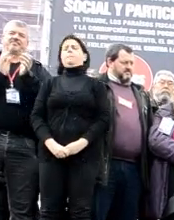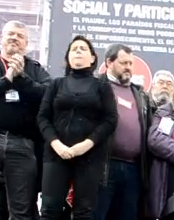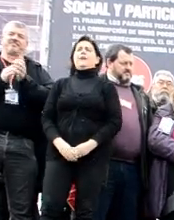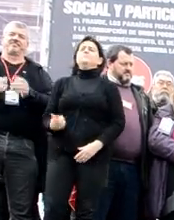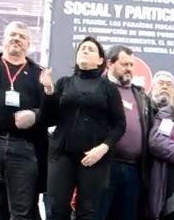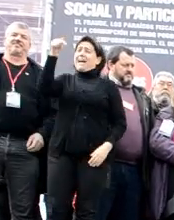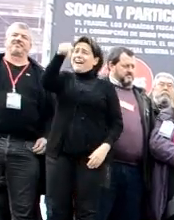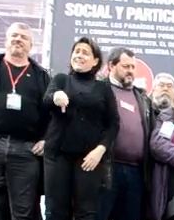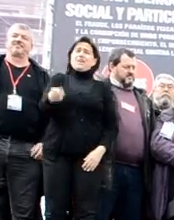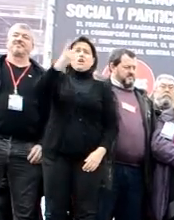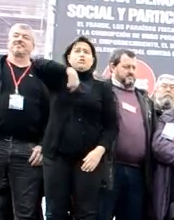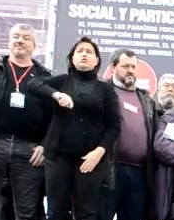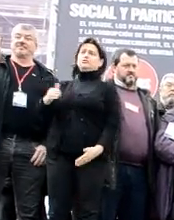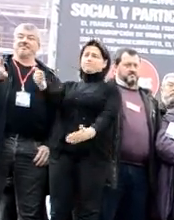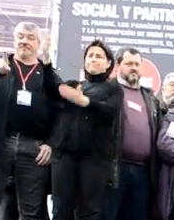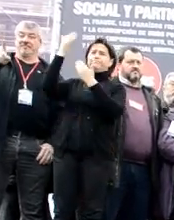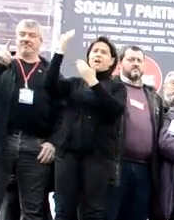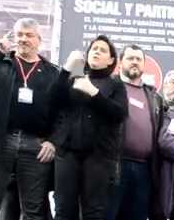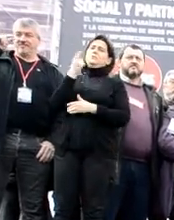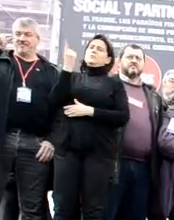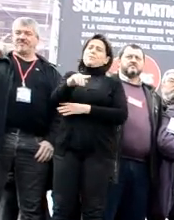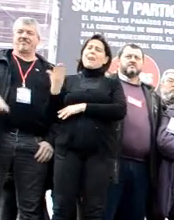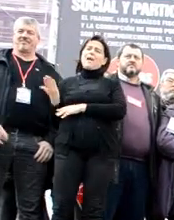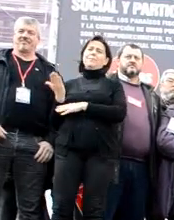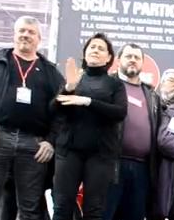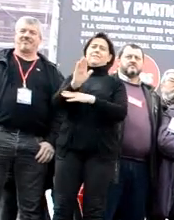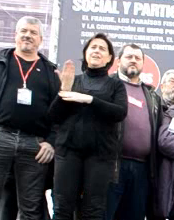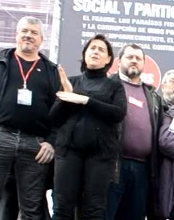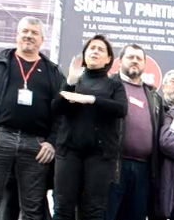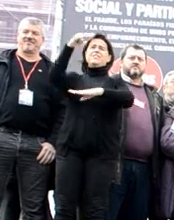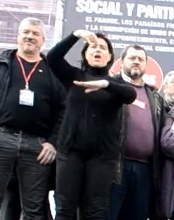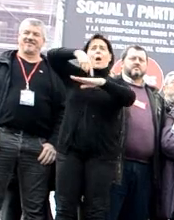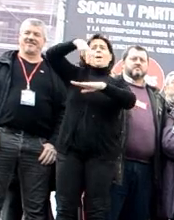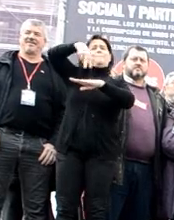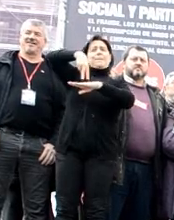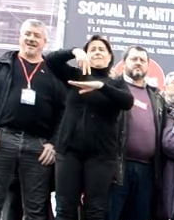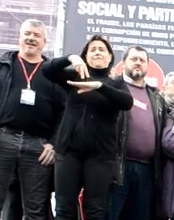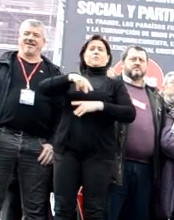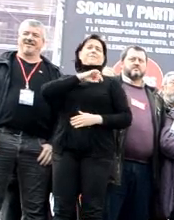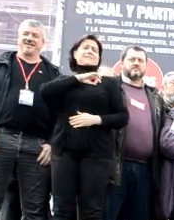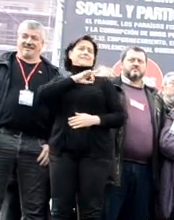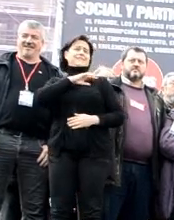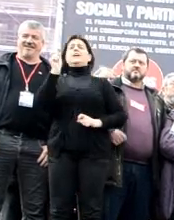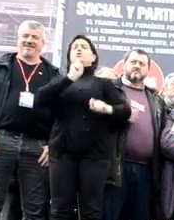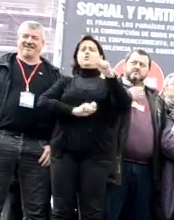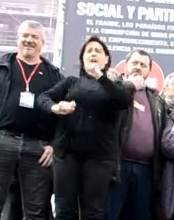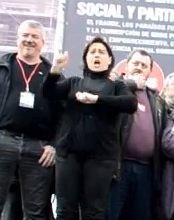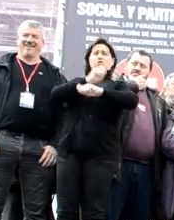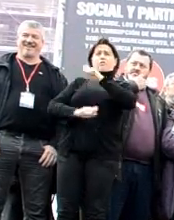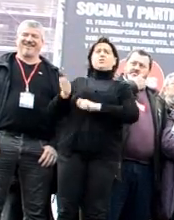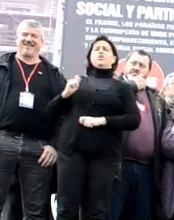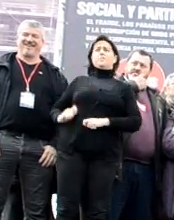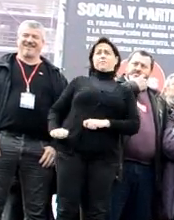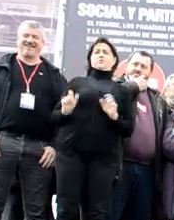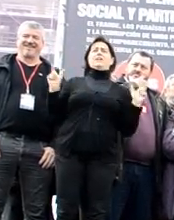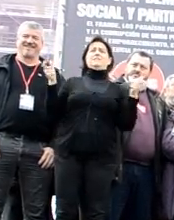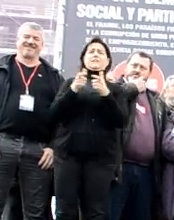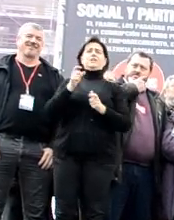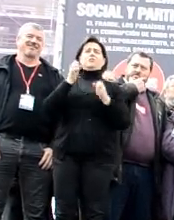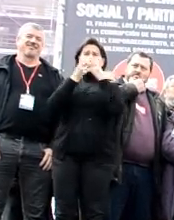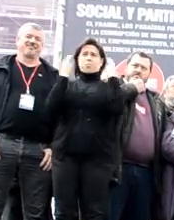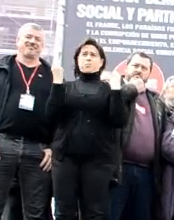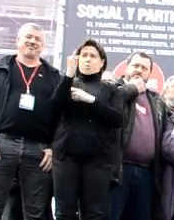Desde aquí saludamos la presencia de la plataforma de sindicatos y asociaciones profesionales del sector público.